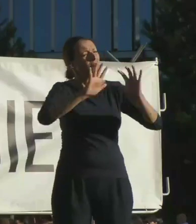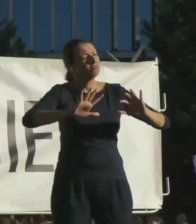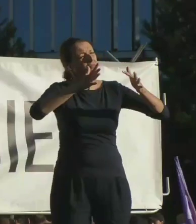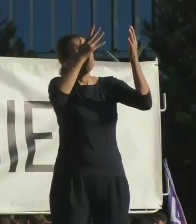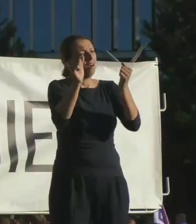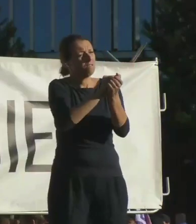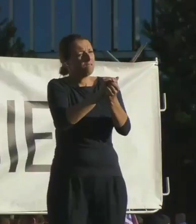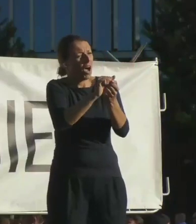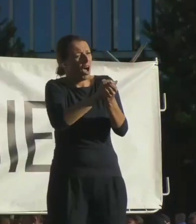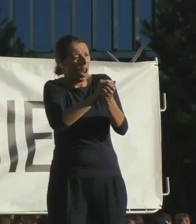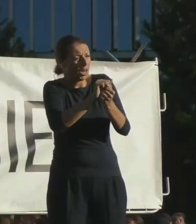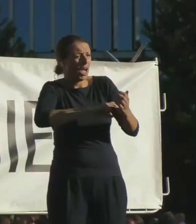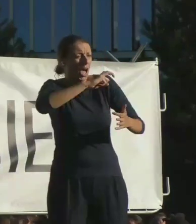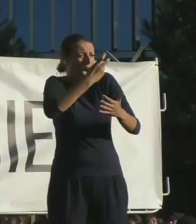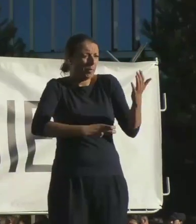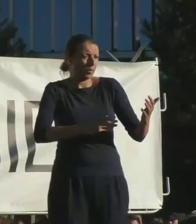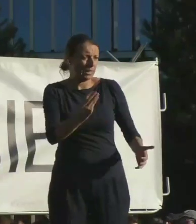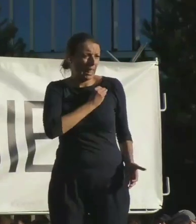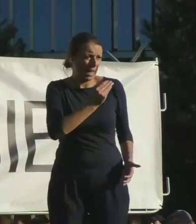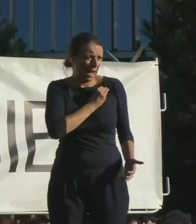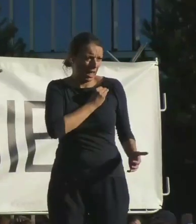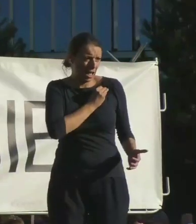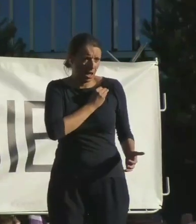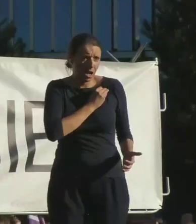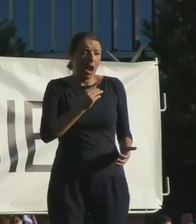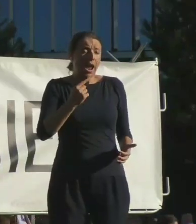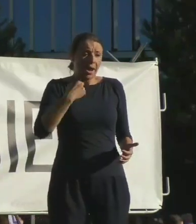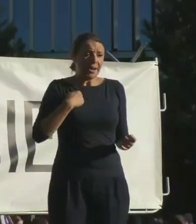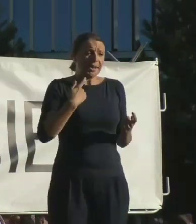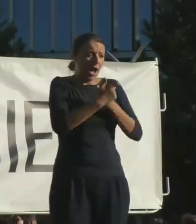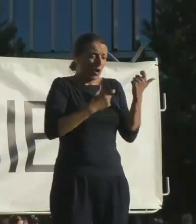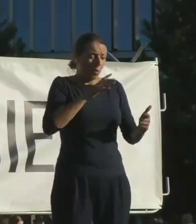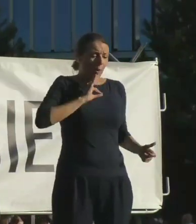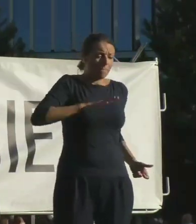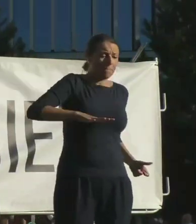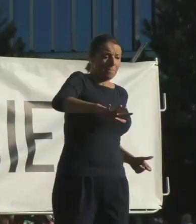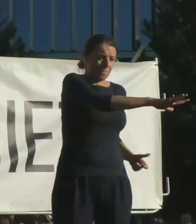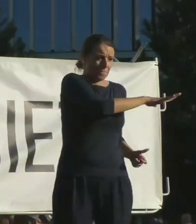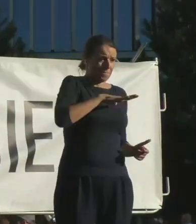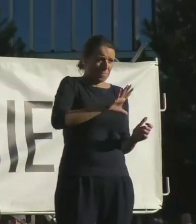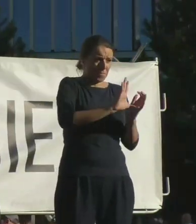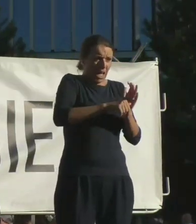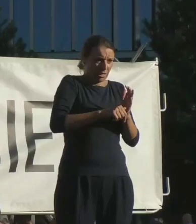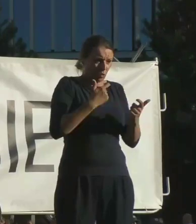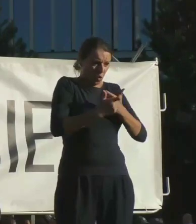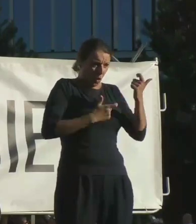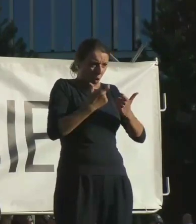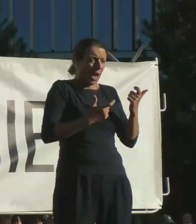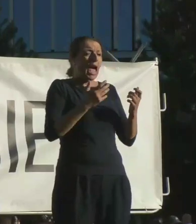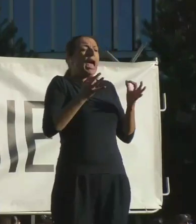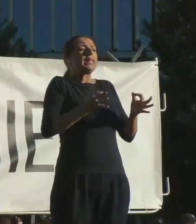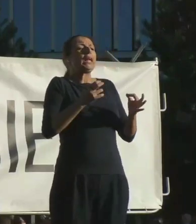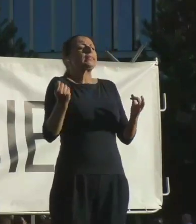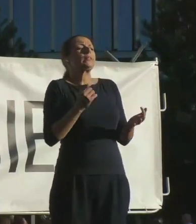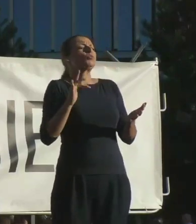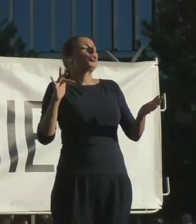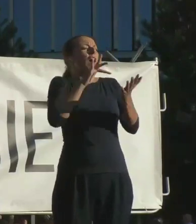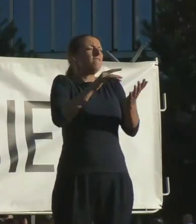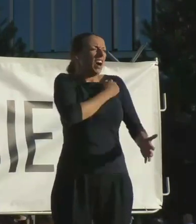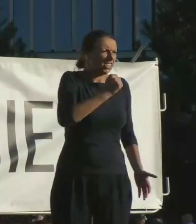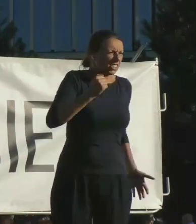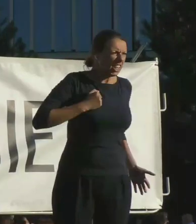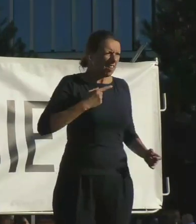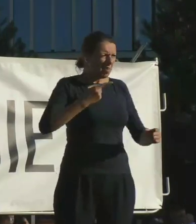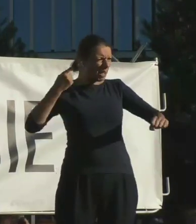legalną aborcję. Ja osobiście zazwyczaj to robię u siebie na prowincji. Dlaczego dzisiaj przyjechałam do Warszawy? Kawał drogi